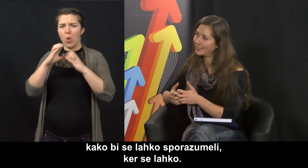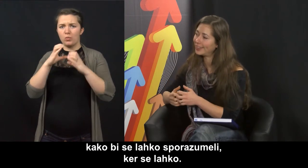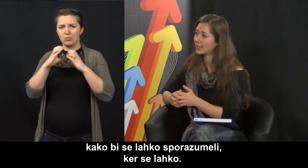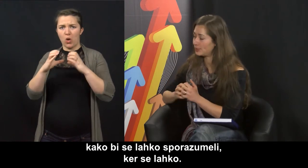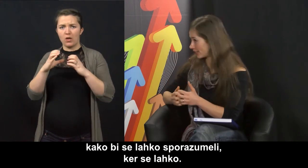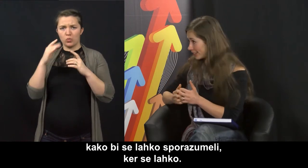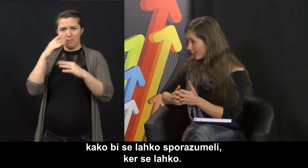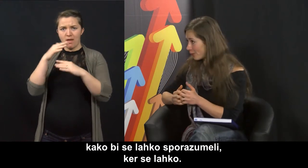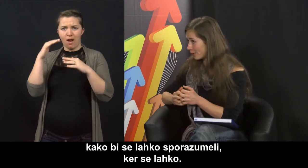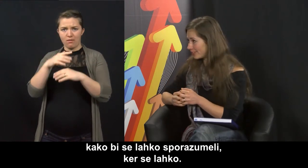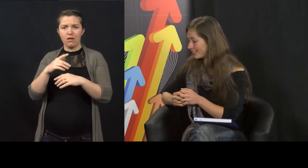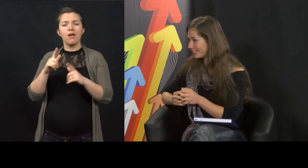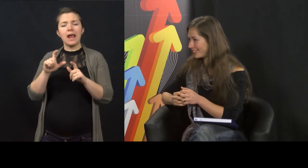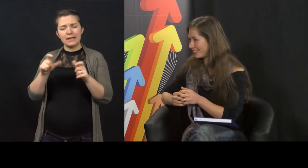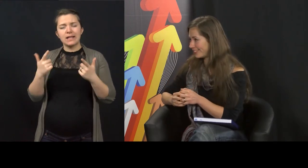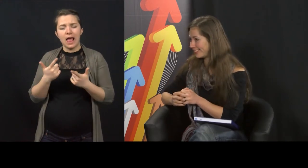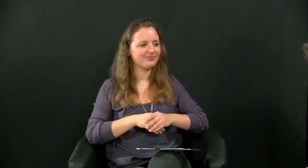sporazumeli, ker se lahko.